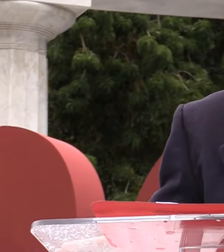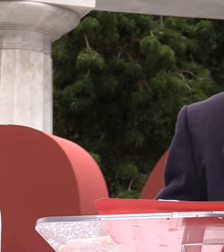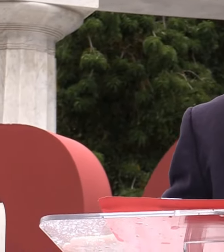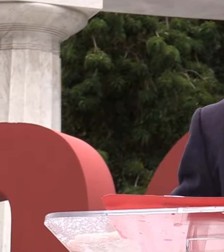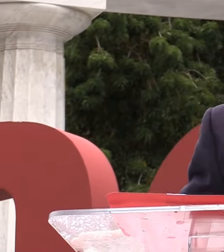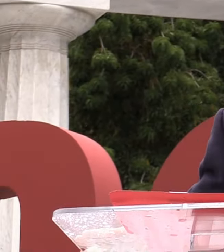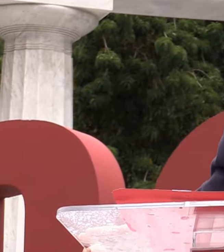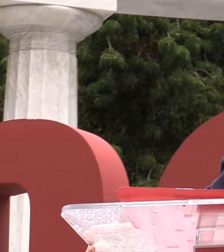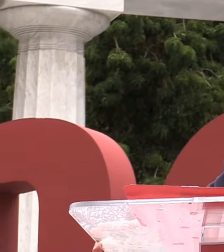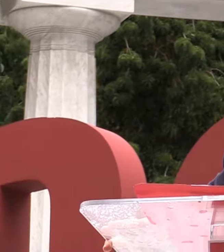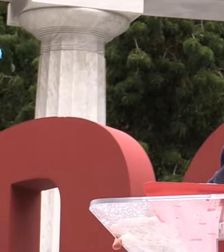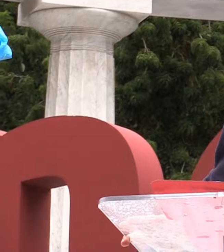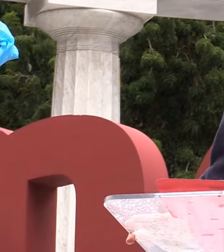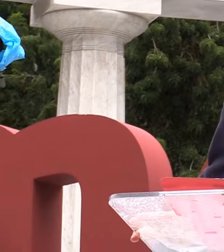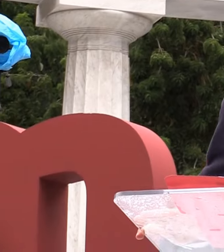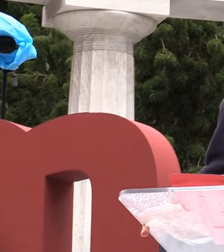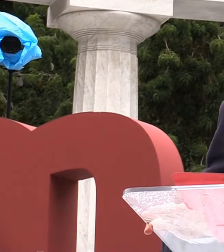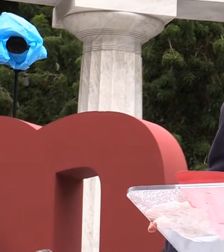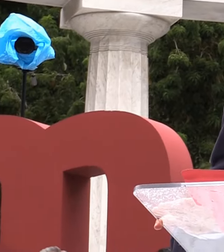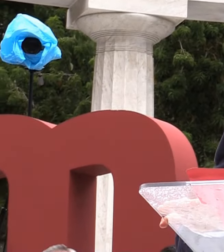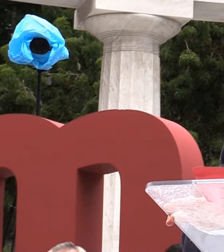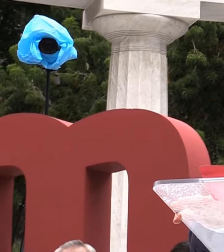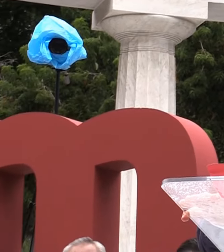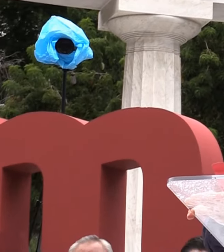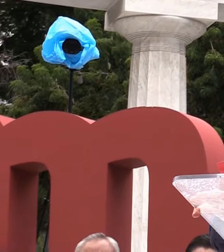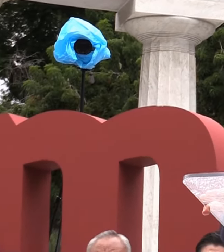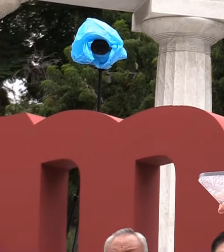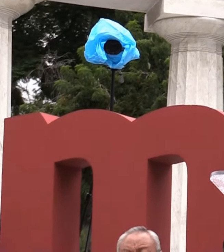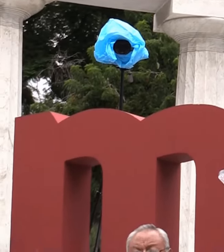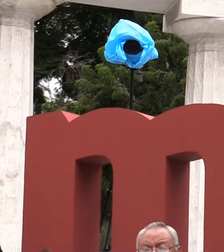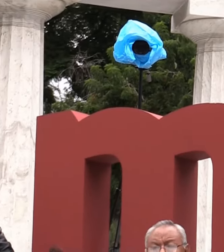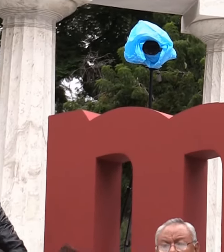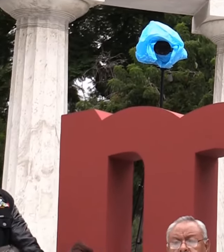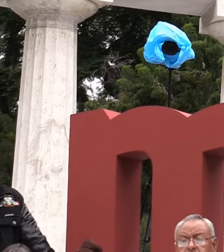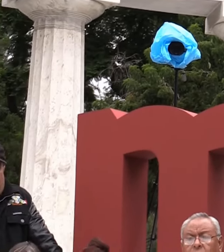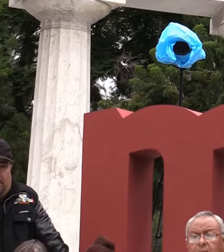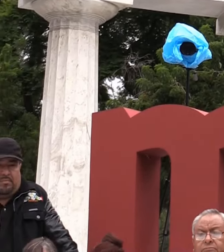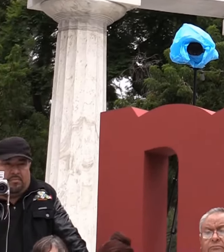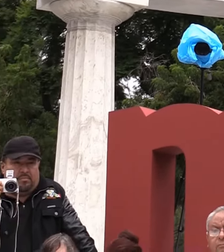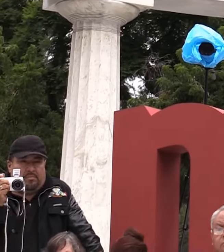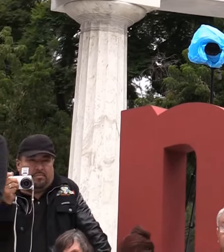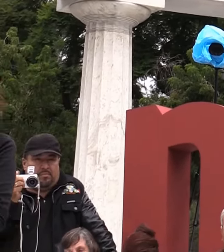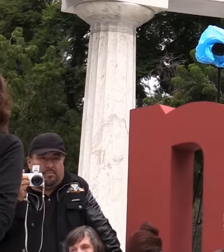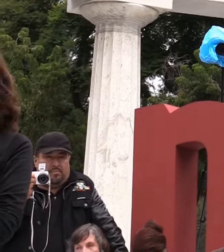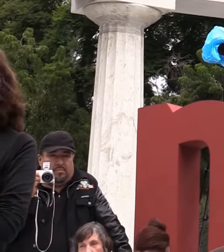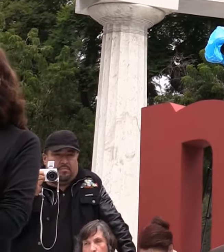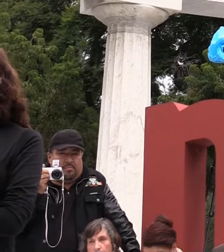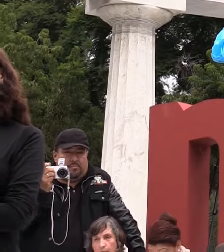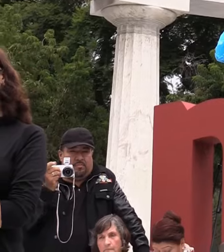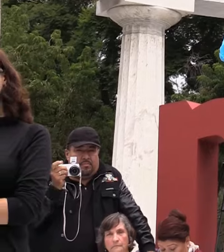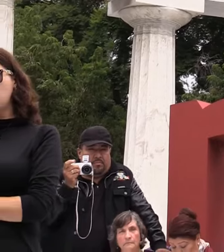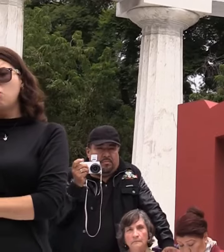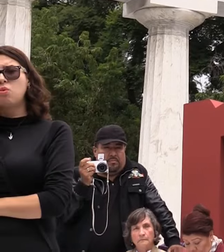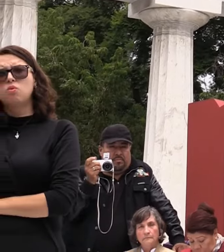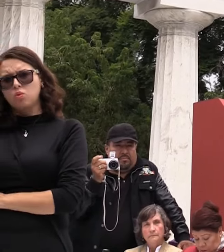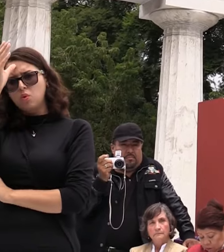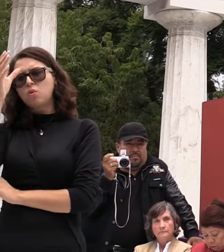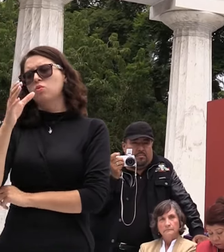En Oaxaca, Chiapas, Quintana Roo, Zacatecas y Coahuila,